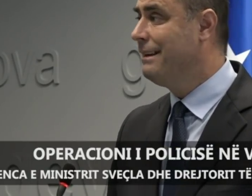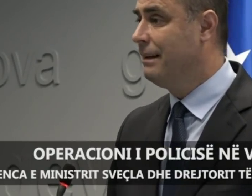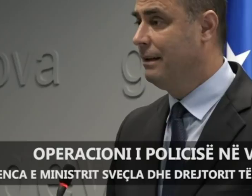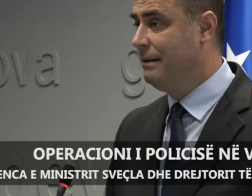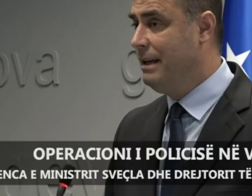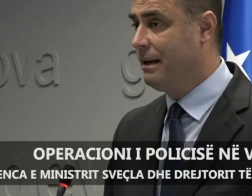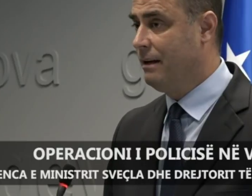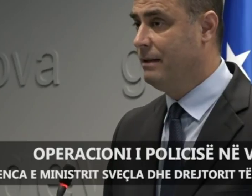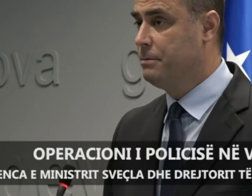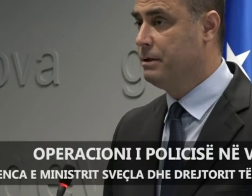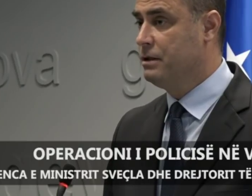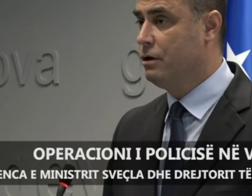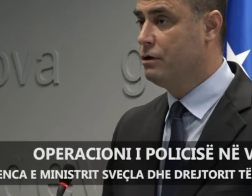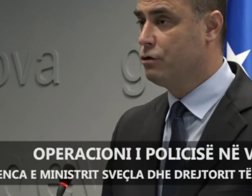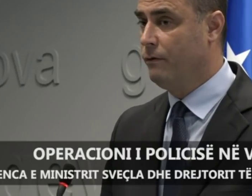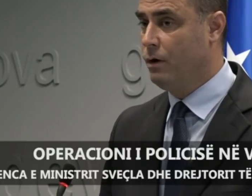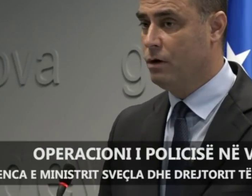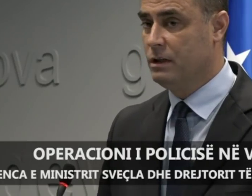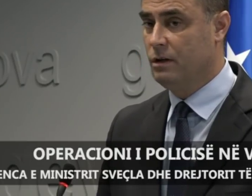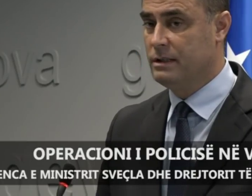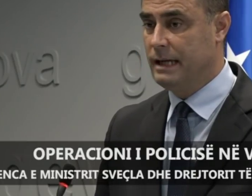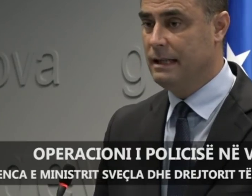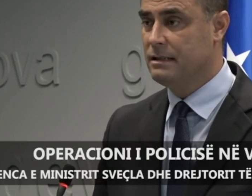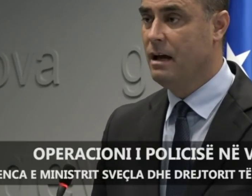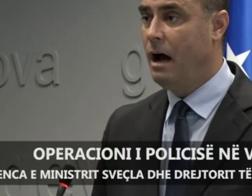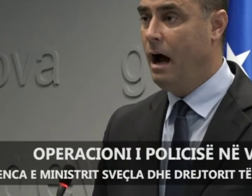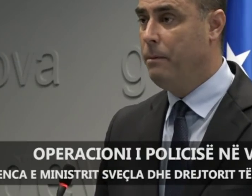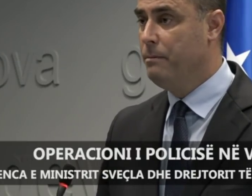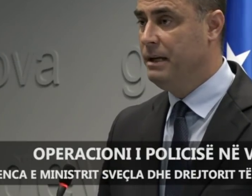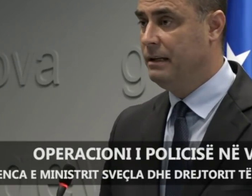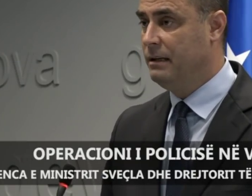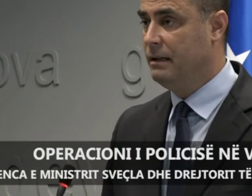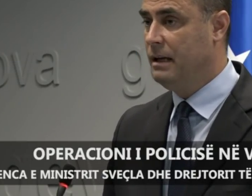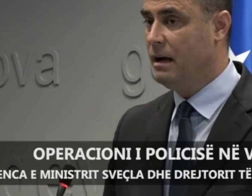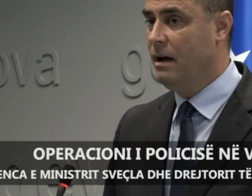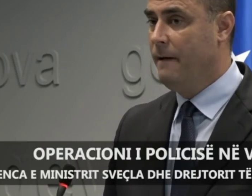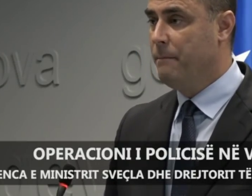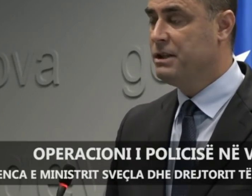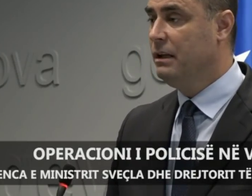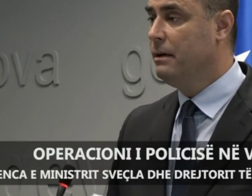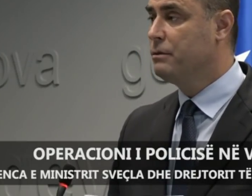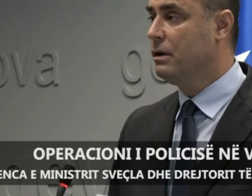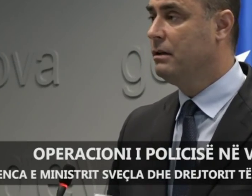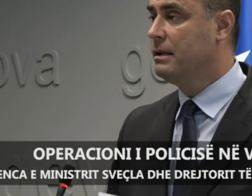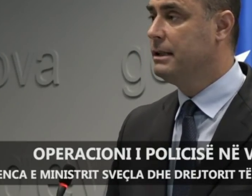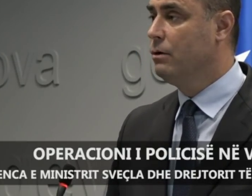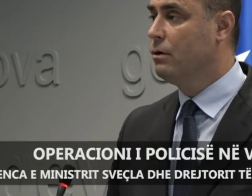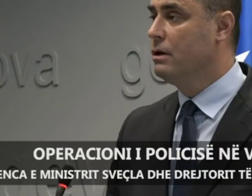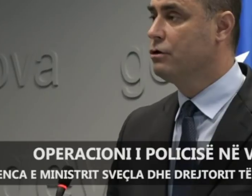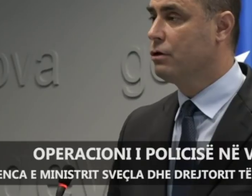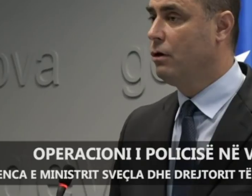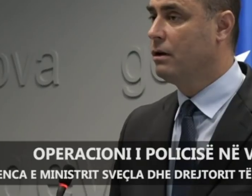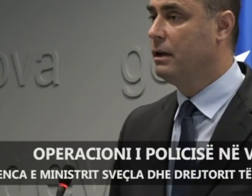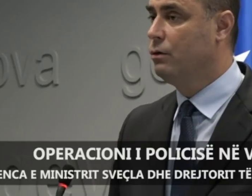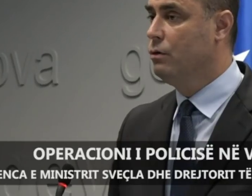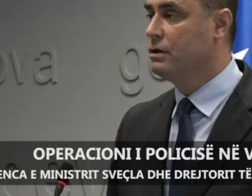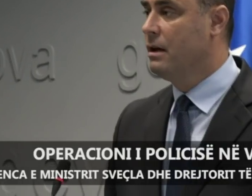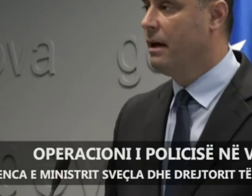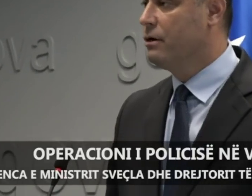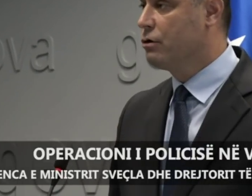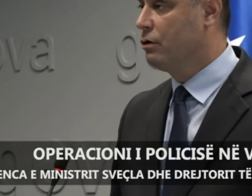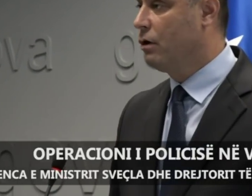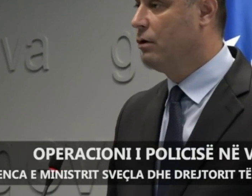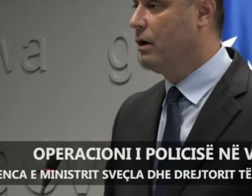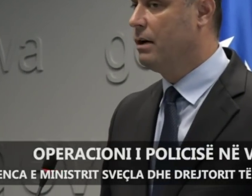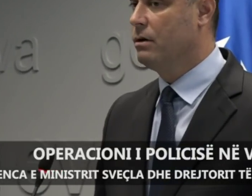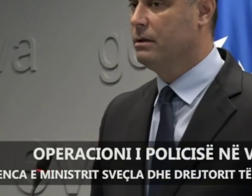përdorëm mjetet e tjera në dispozicion qoftë gazin lotësjels, apo mjetet e tjera, me qëllim që të sigurohen zyrtarët hetuës